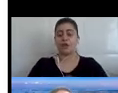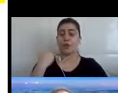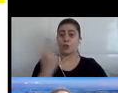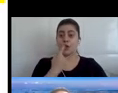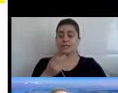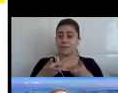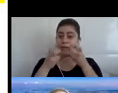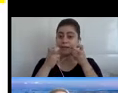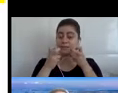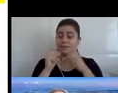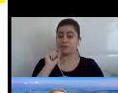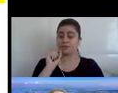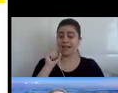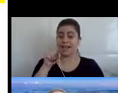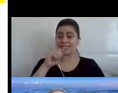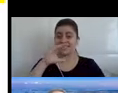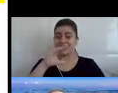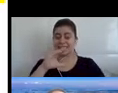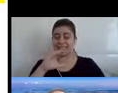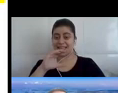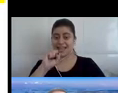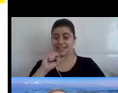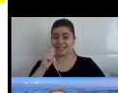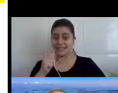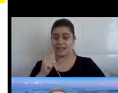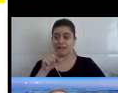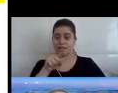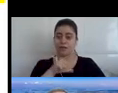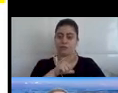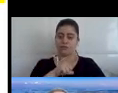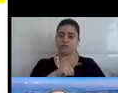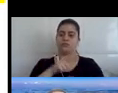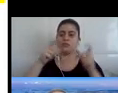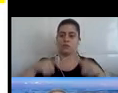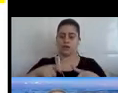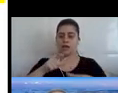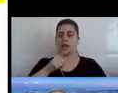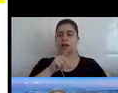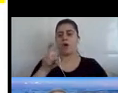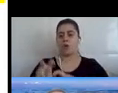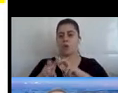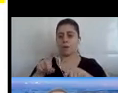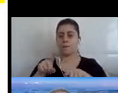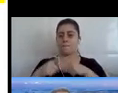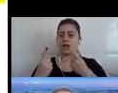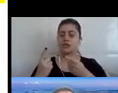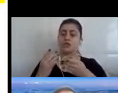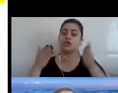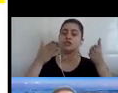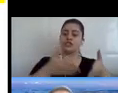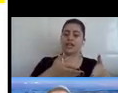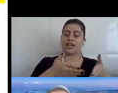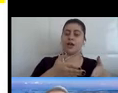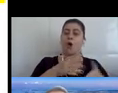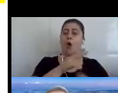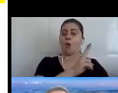que essas CSAs, elas estão, de fato, no tecido rural, mas ela só chega no tecido urbano, ou seja,